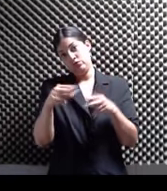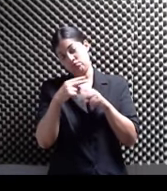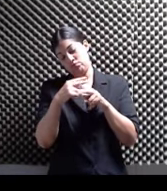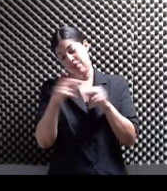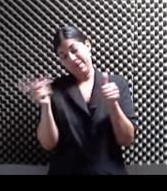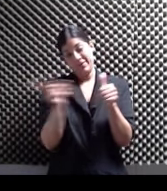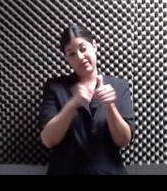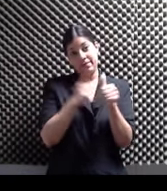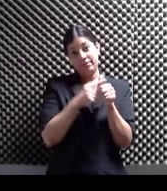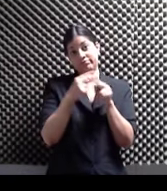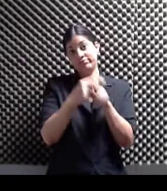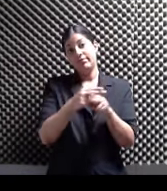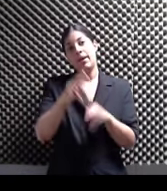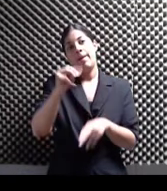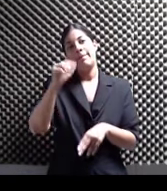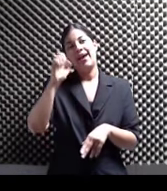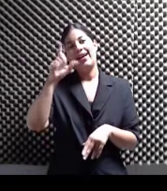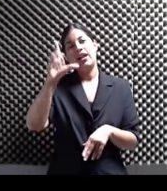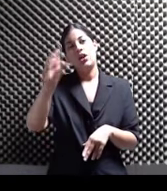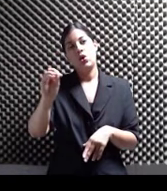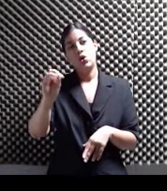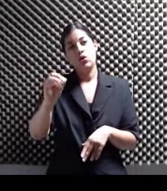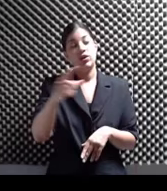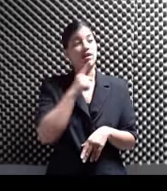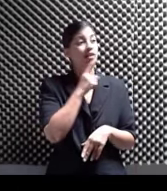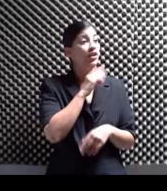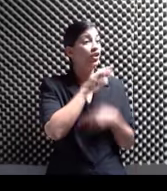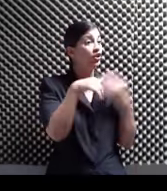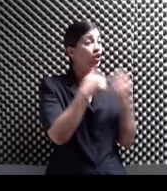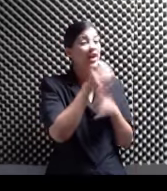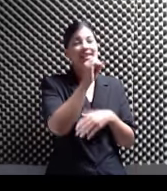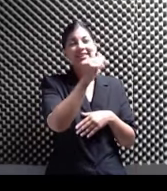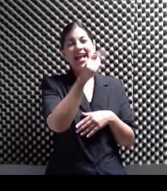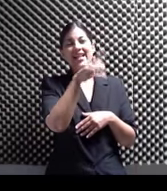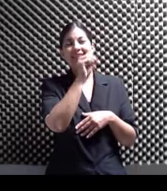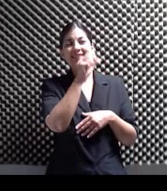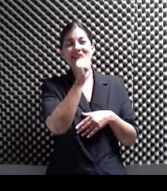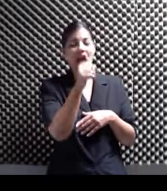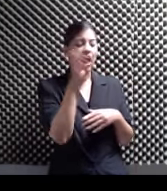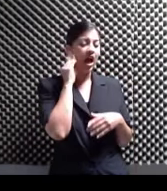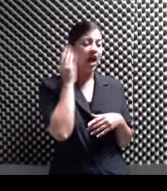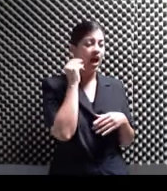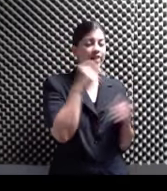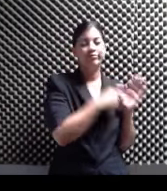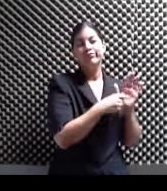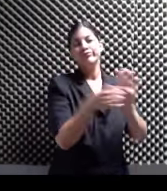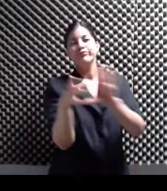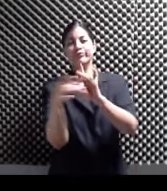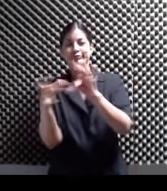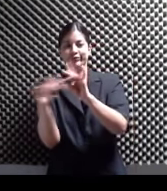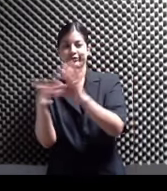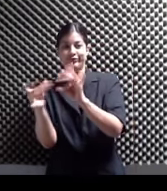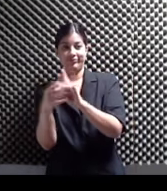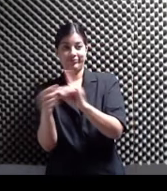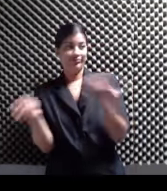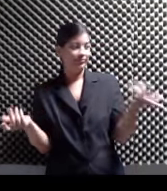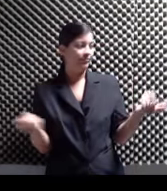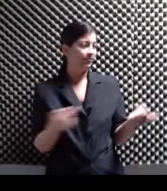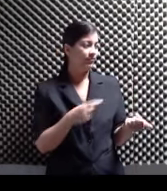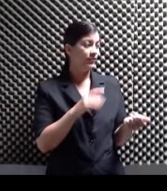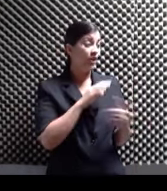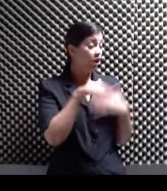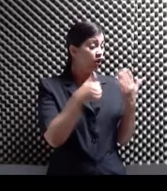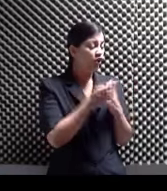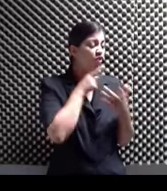adopta las características de estos salseros para contarle a la gente las cosas que él ha vivido. Realmente, en esa esquina caliente le pasan las cosas a